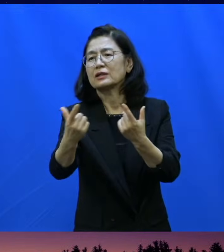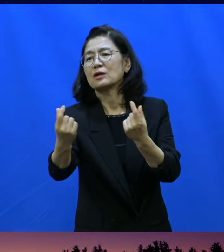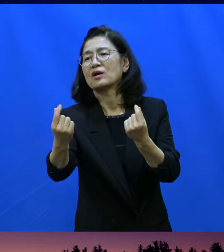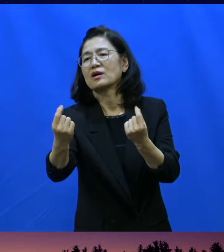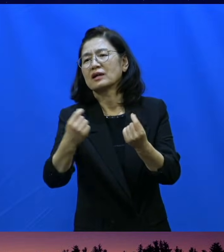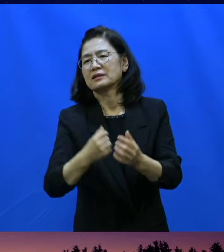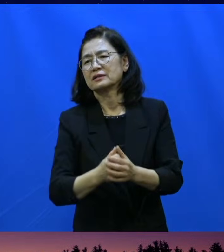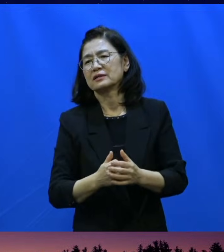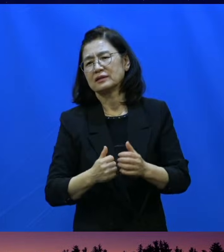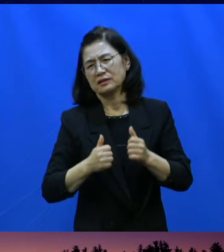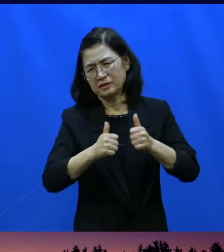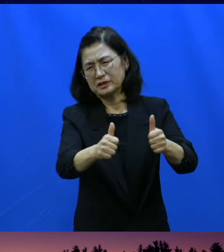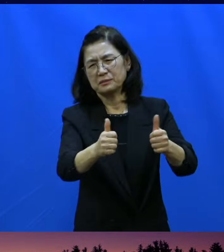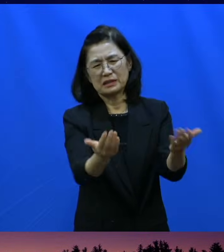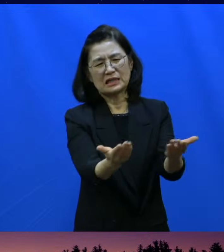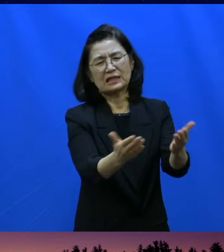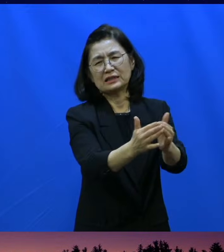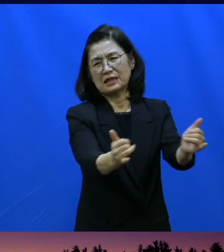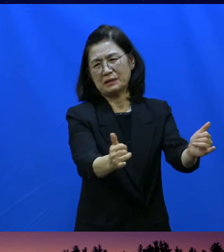한 사람이에요.